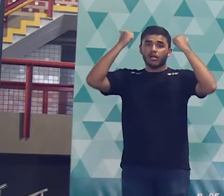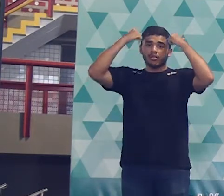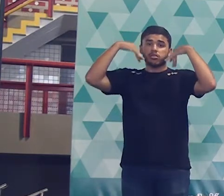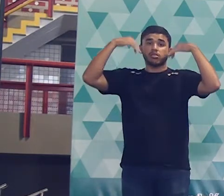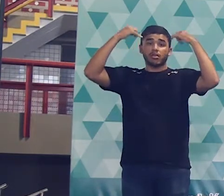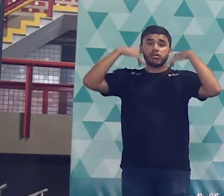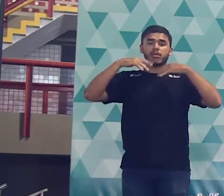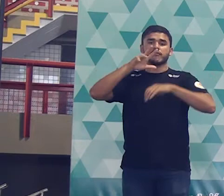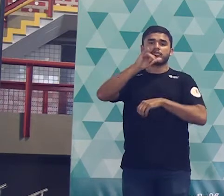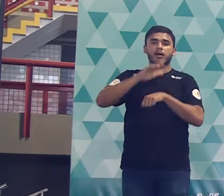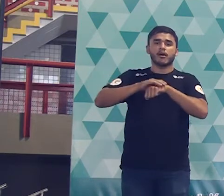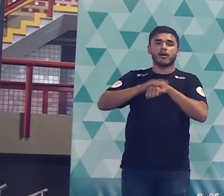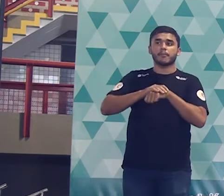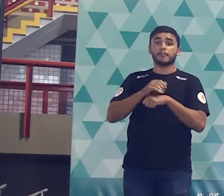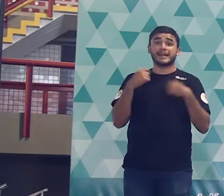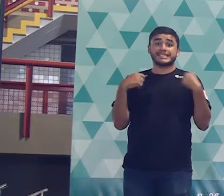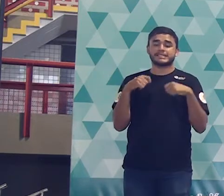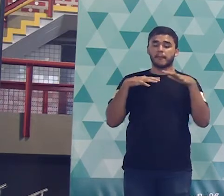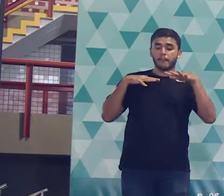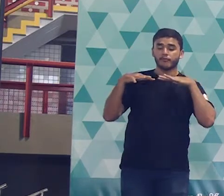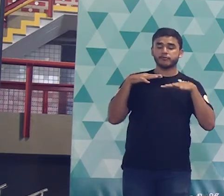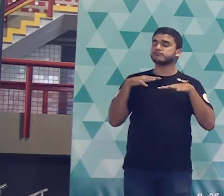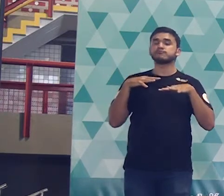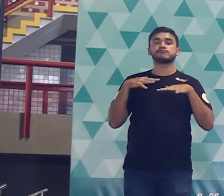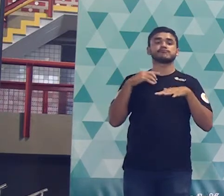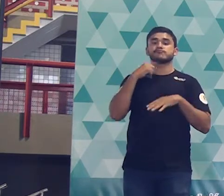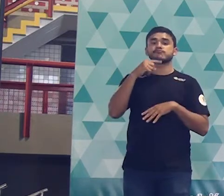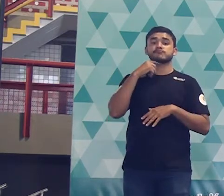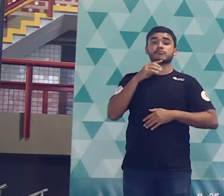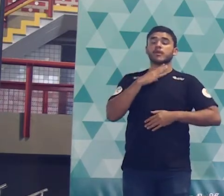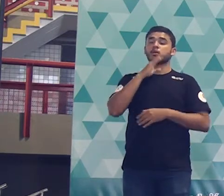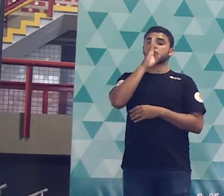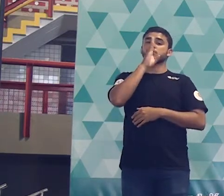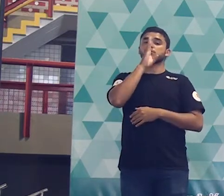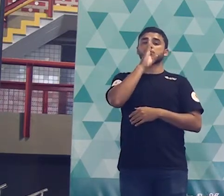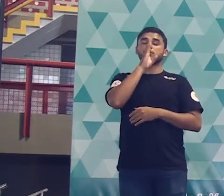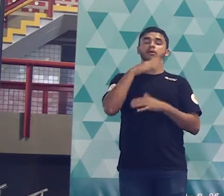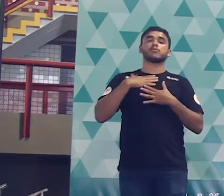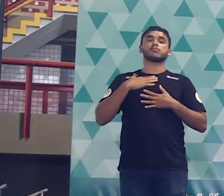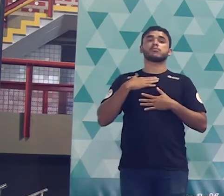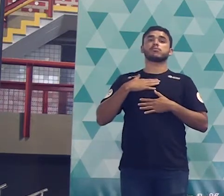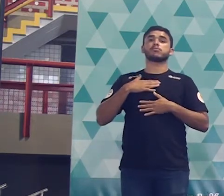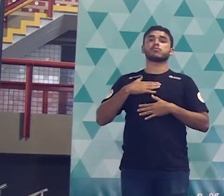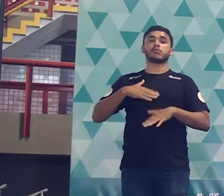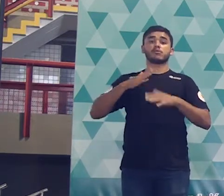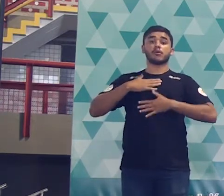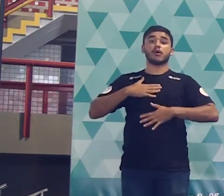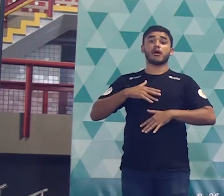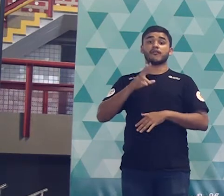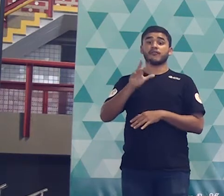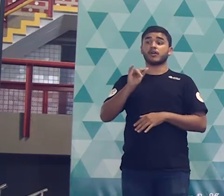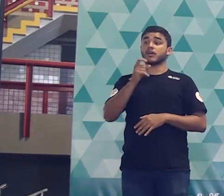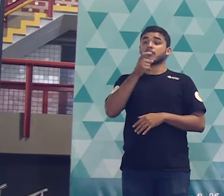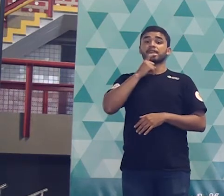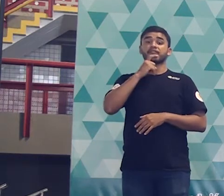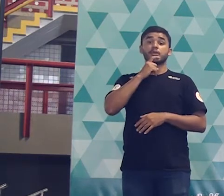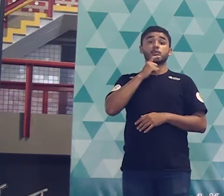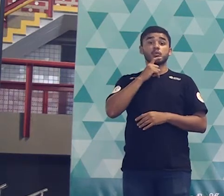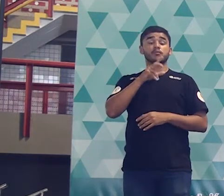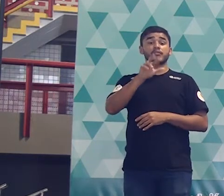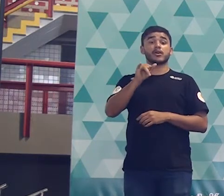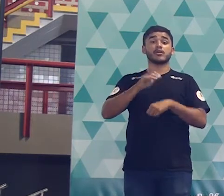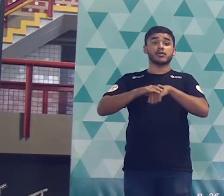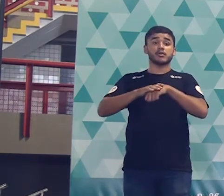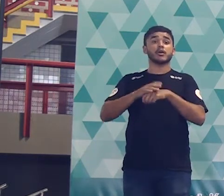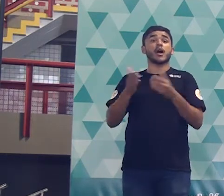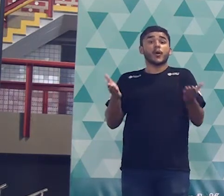reação de combustão. Essa combustão é que vai fornecer energia para o nosso organismo, para que a gente possa se movimentar, a gente possa fazer qualquer coisa. E